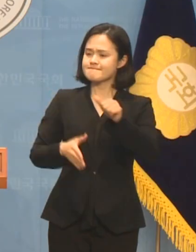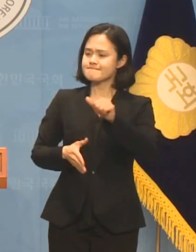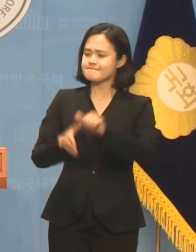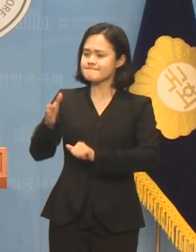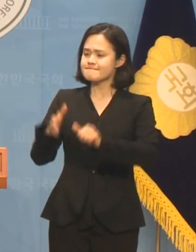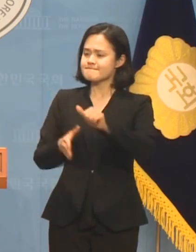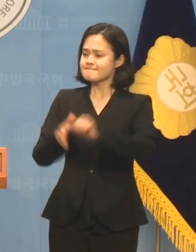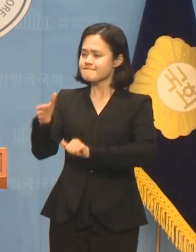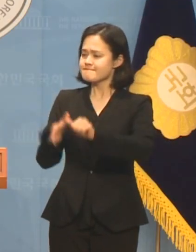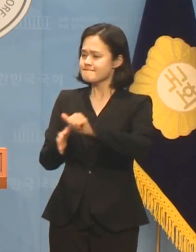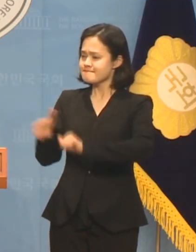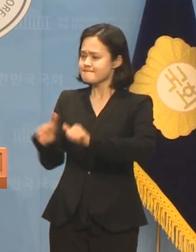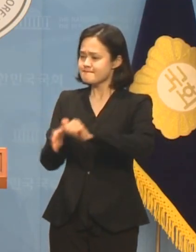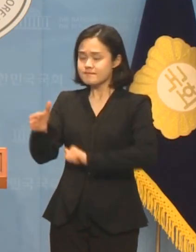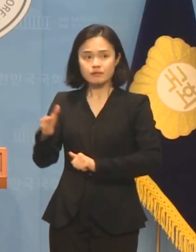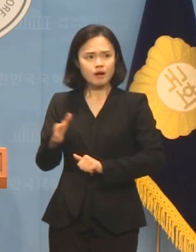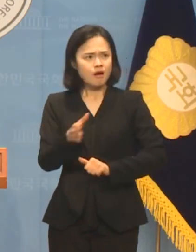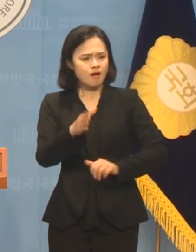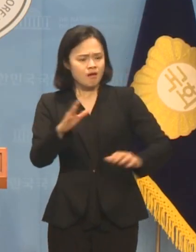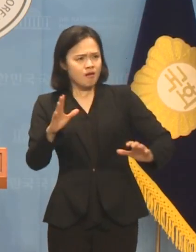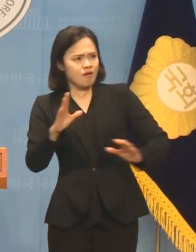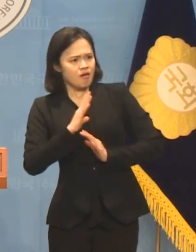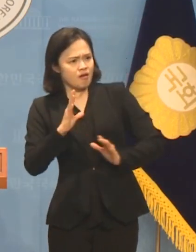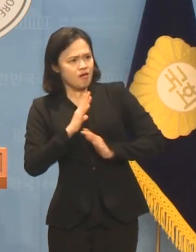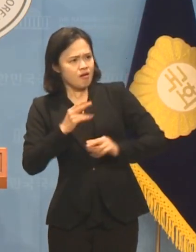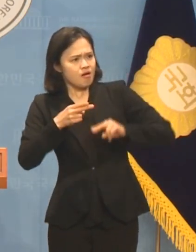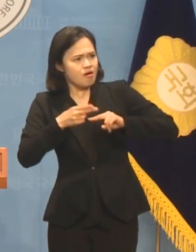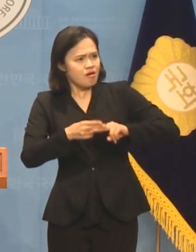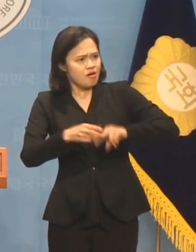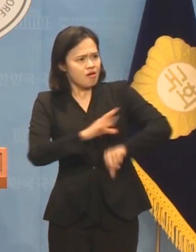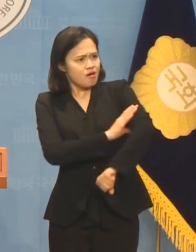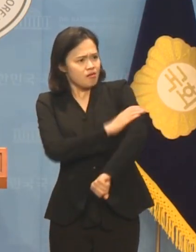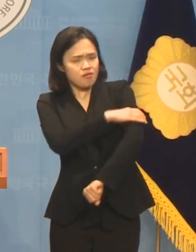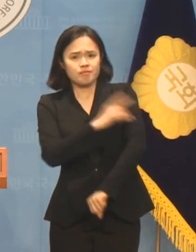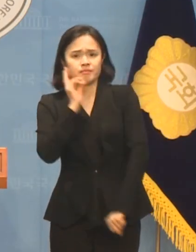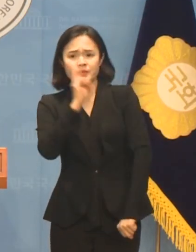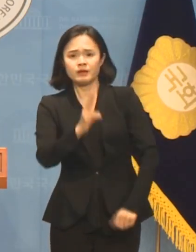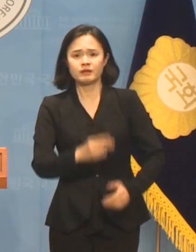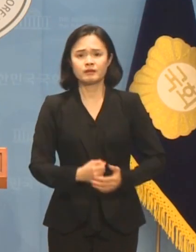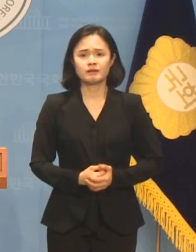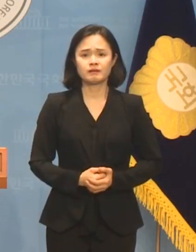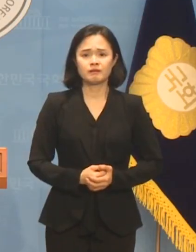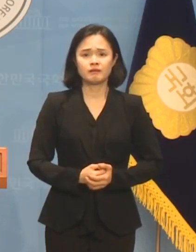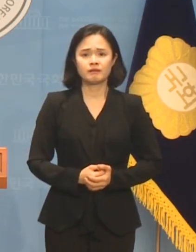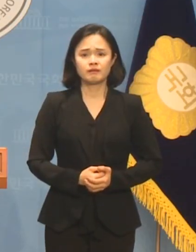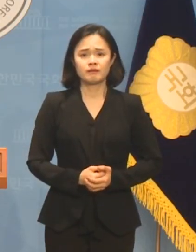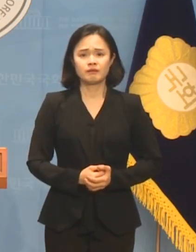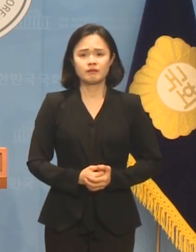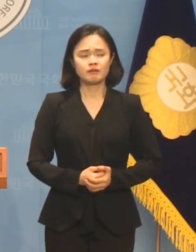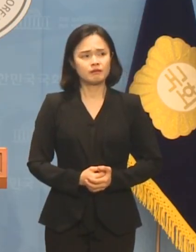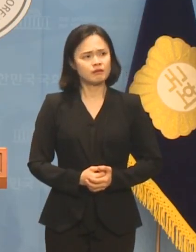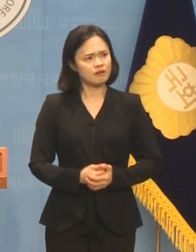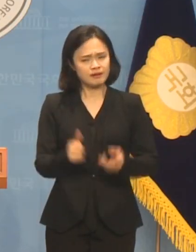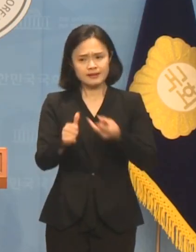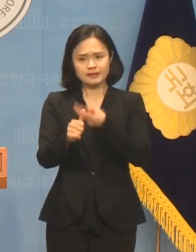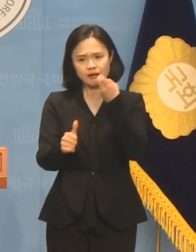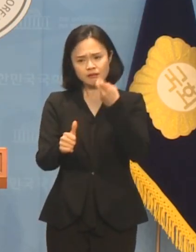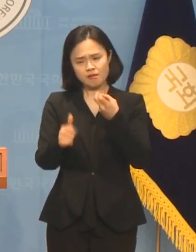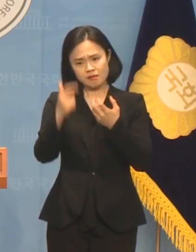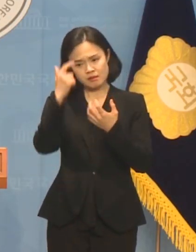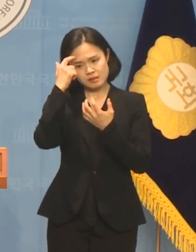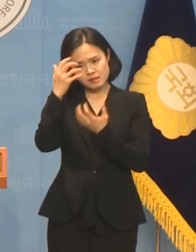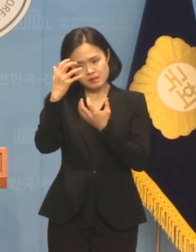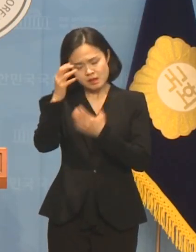공포 정치는 이미 시작된 것입니까? 도저히 참을 수 없는 탄핵병이 다시